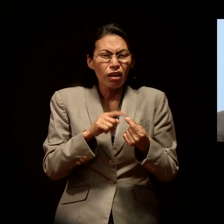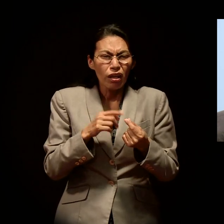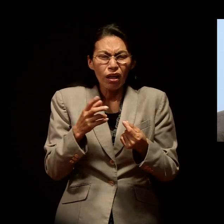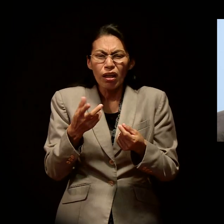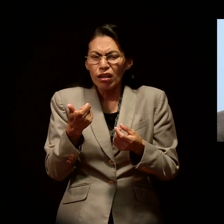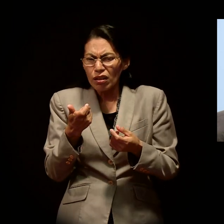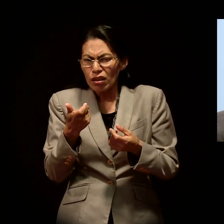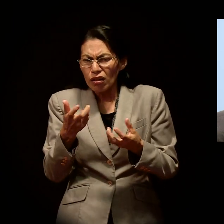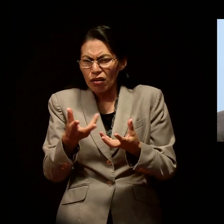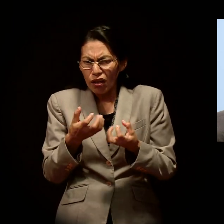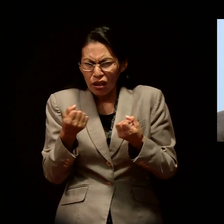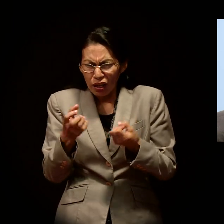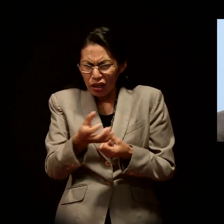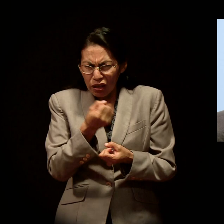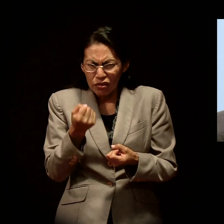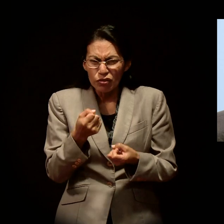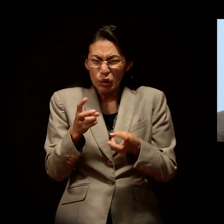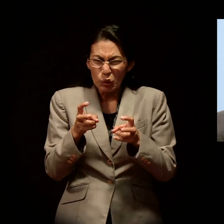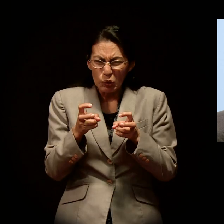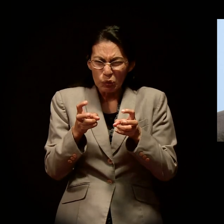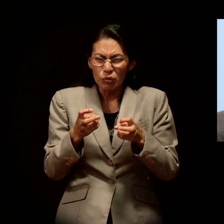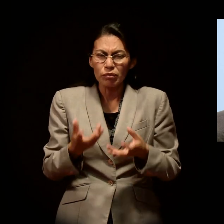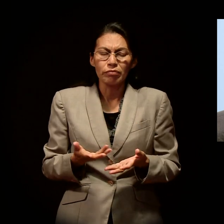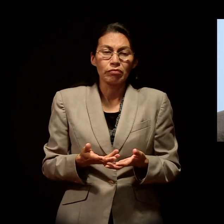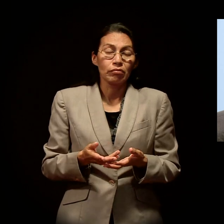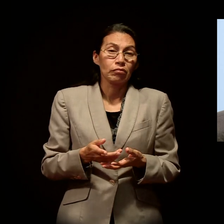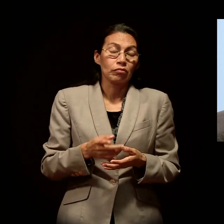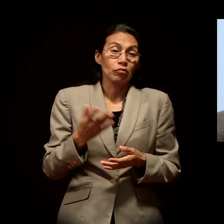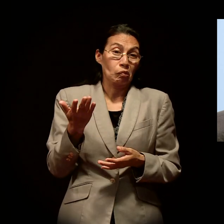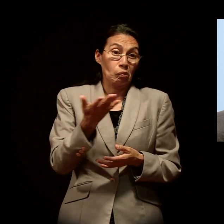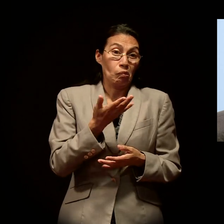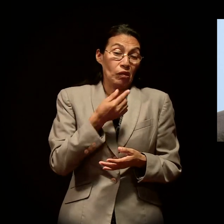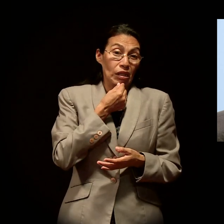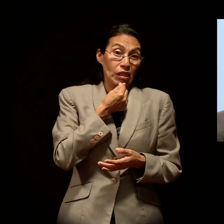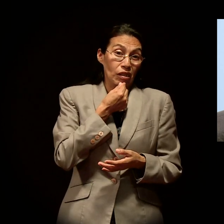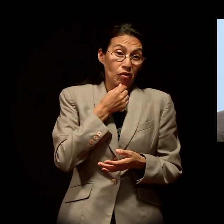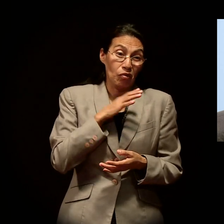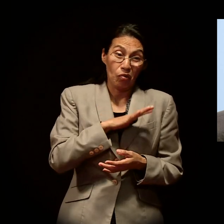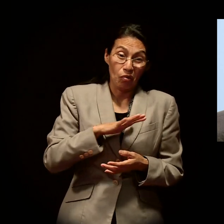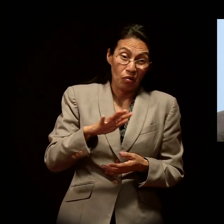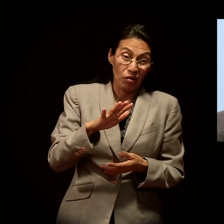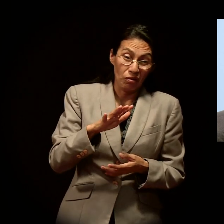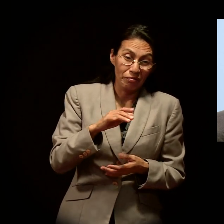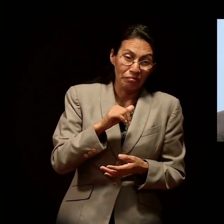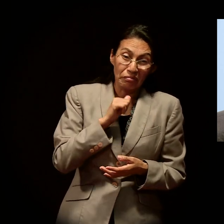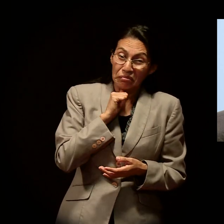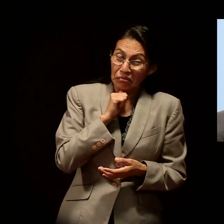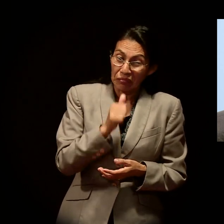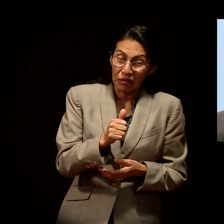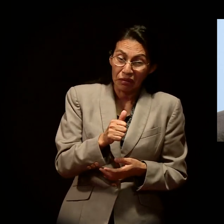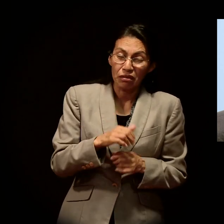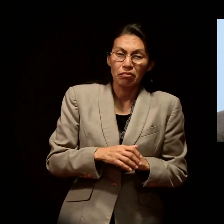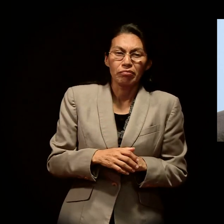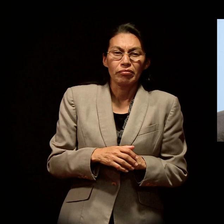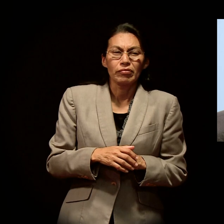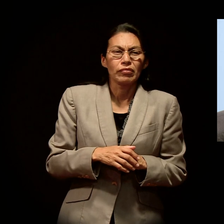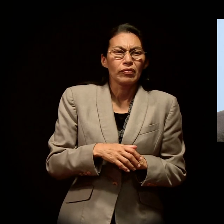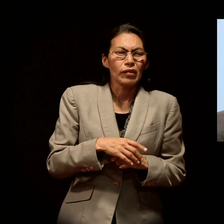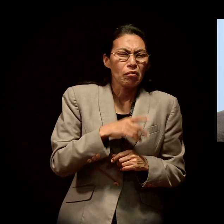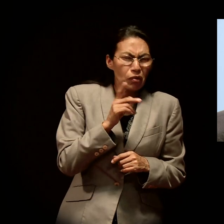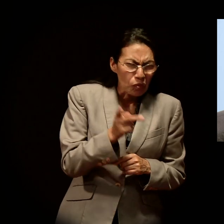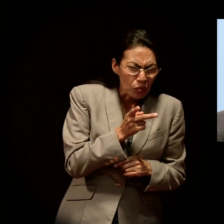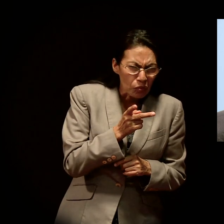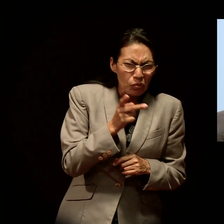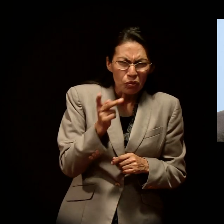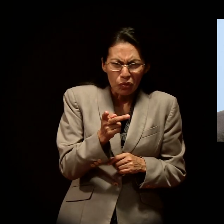en forma general y no había ninguna respuesta de que alguien supiera de este dinero